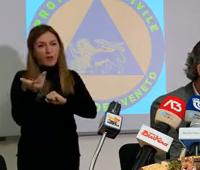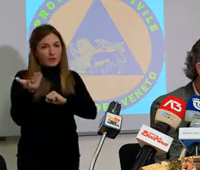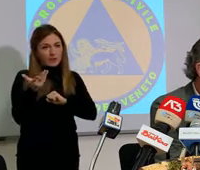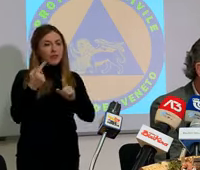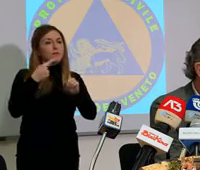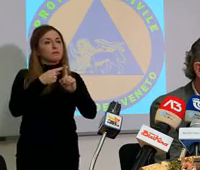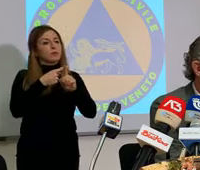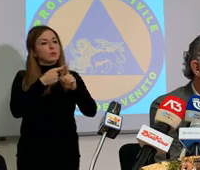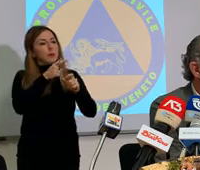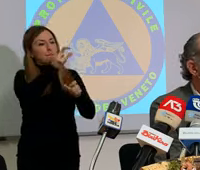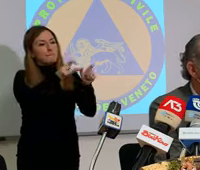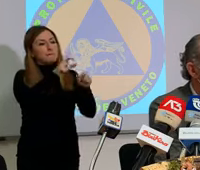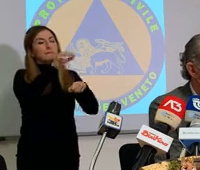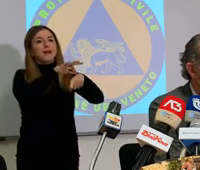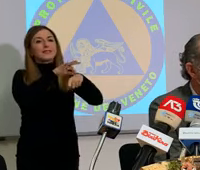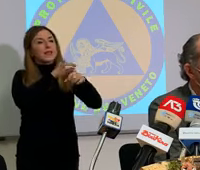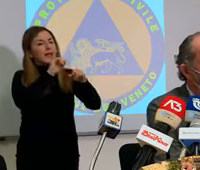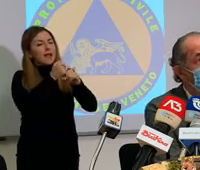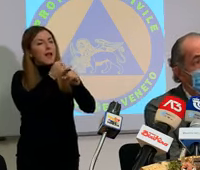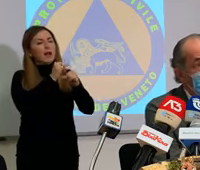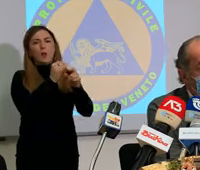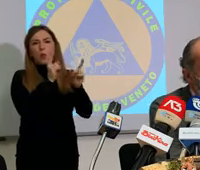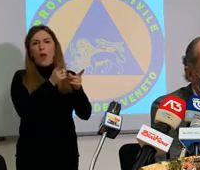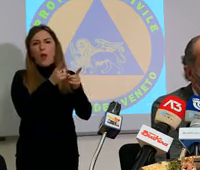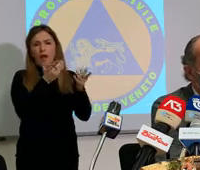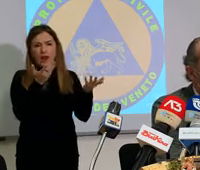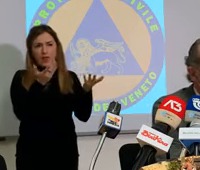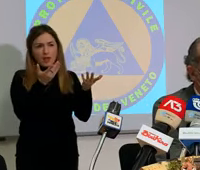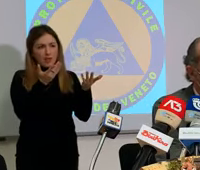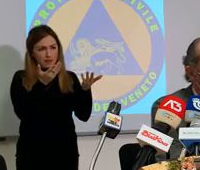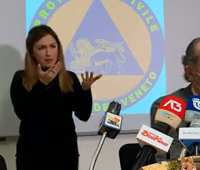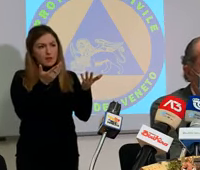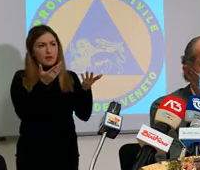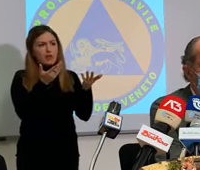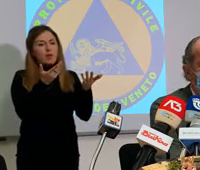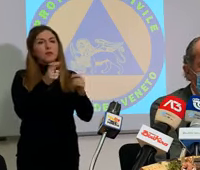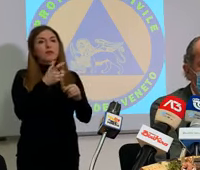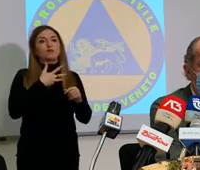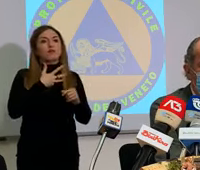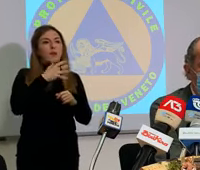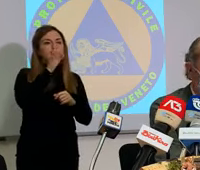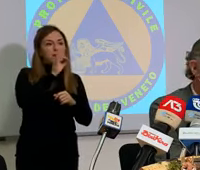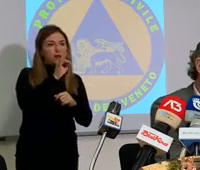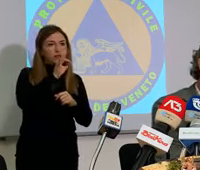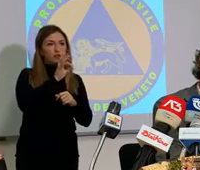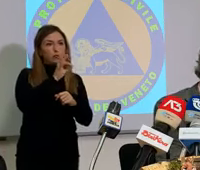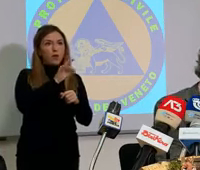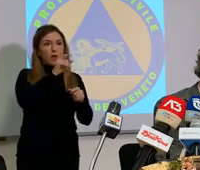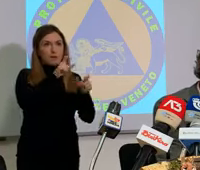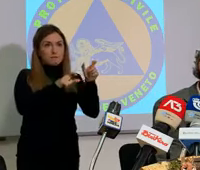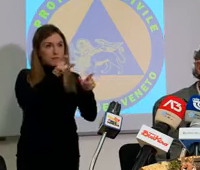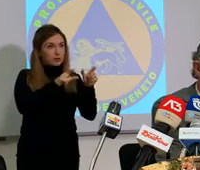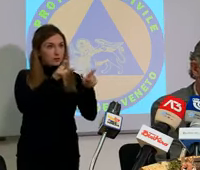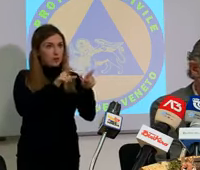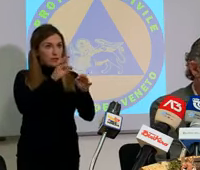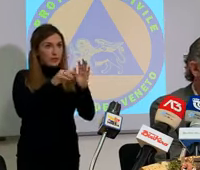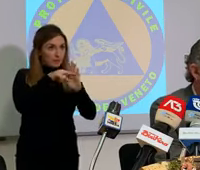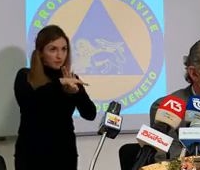caratteristiche del paziente vece anche un'evoluzione oltre ad alice che dell'incidenza percentuale di pazienti in terapia intensiva sui positivi